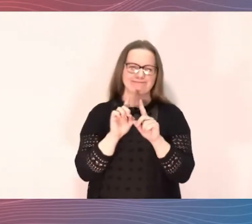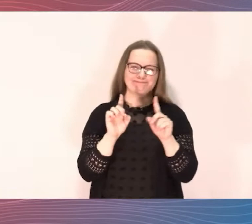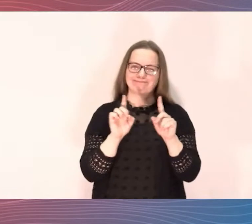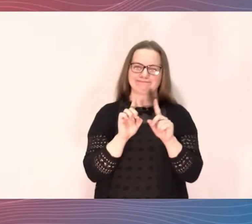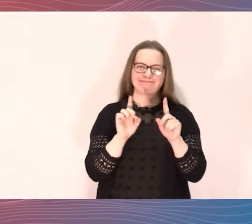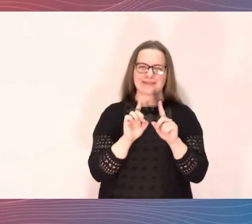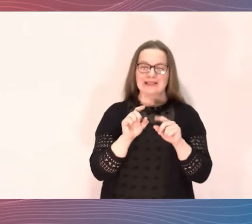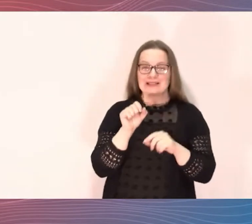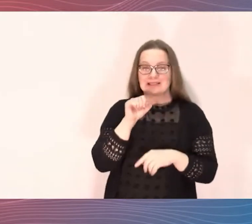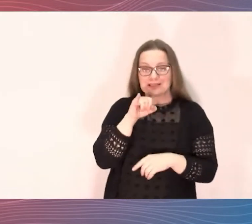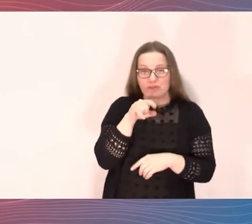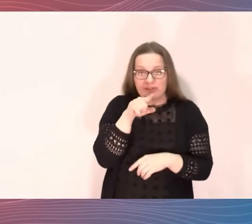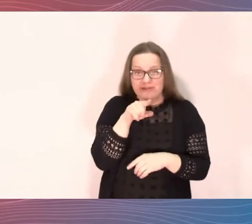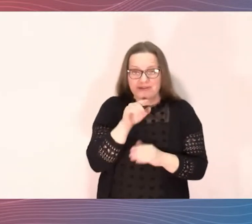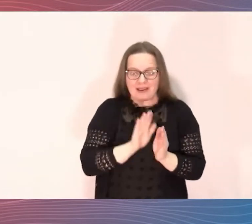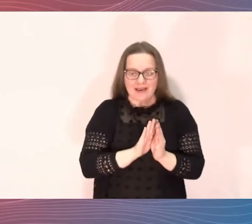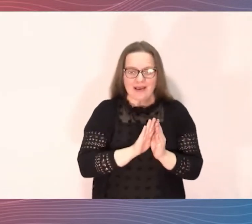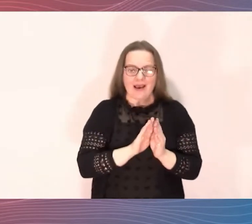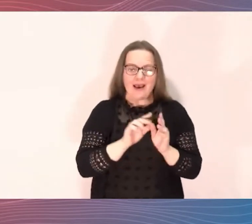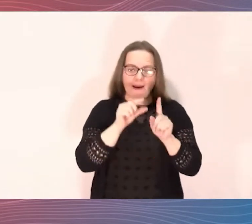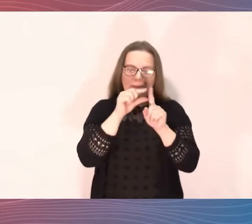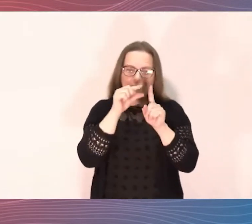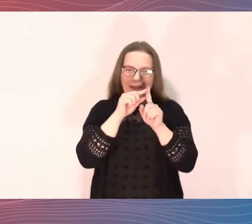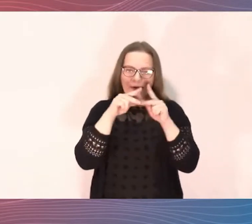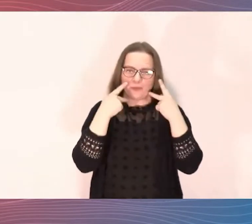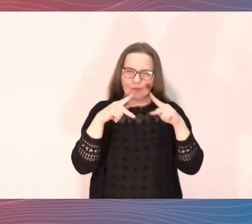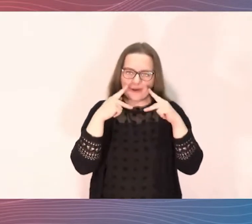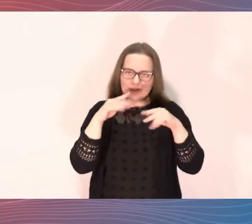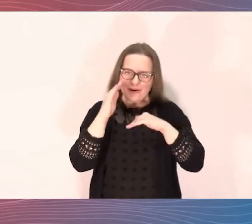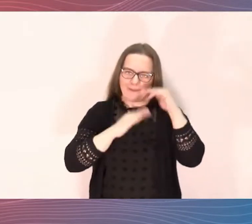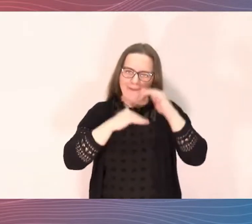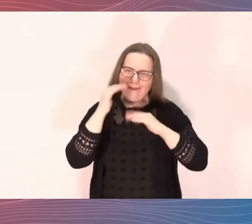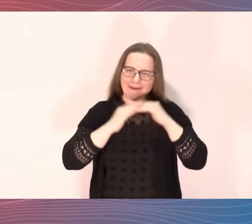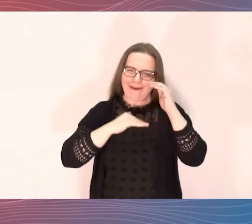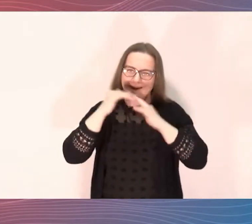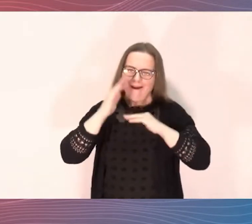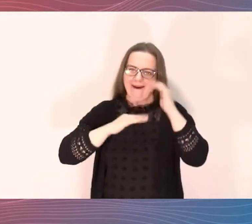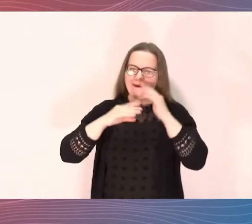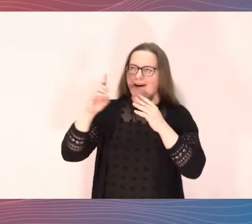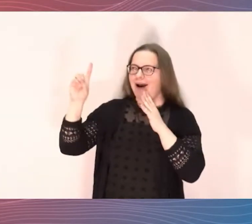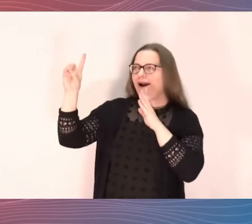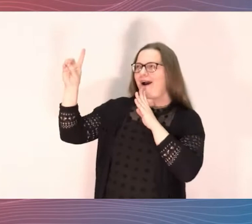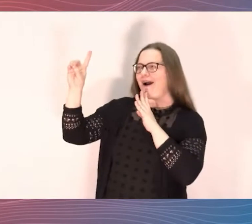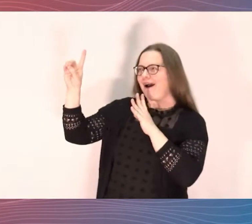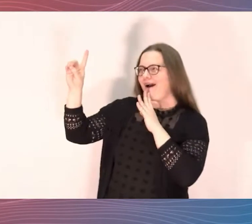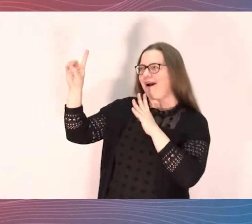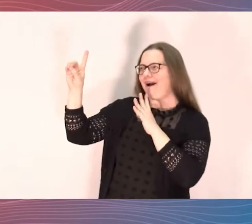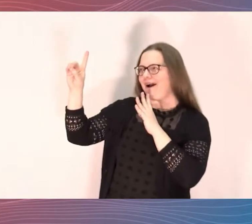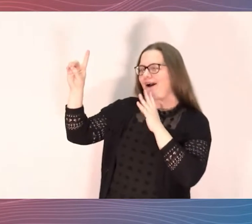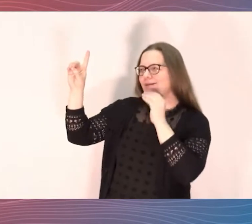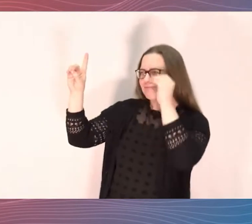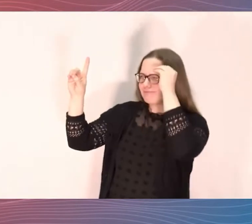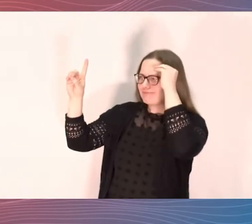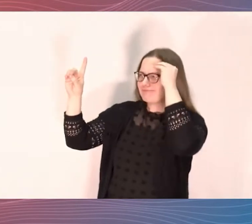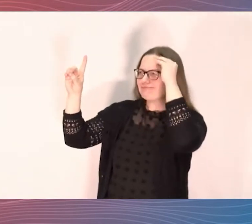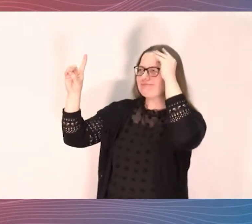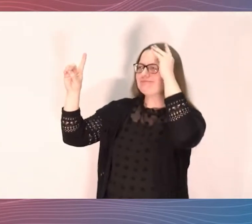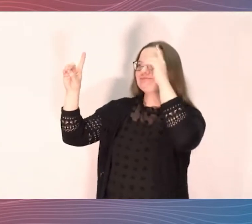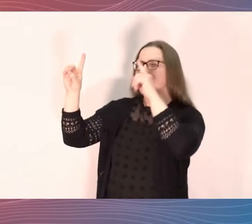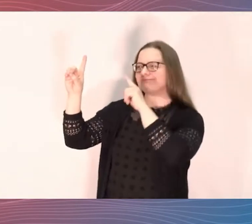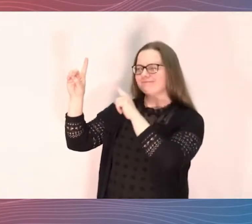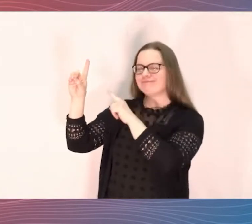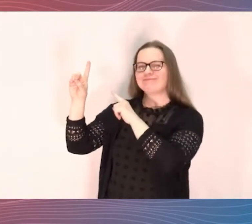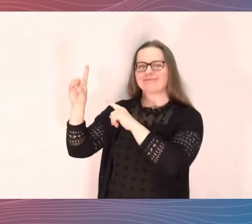você vai praticando a palavra profética, você vai conhecendo mais a Deus. Ou não? Posso orar por